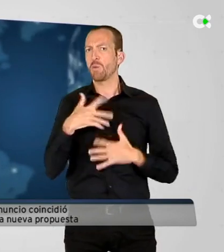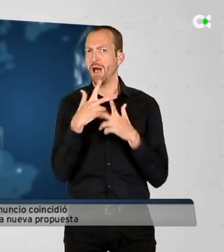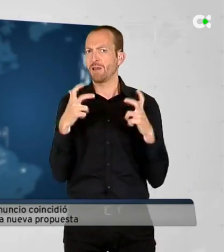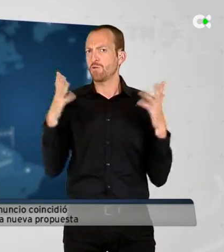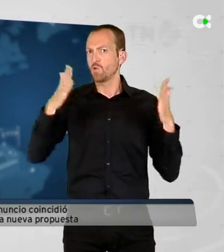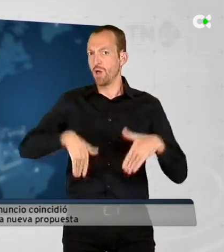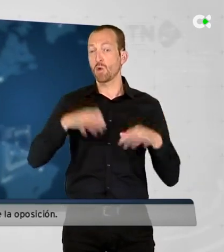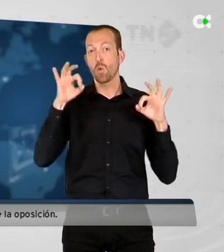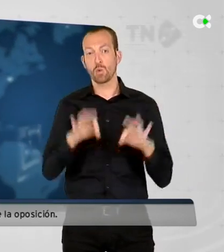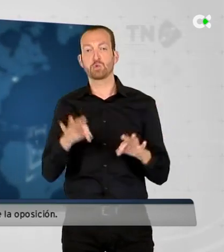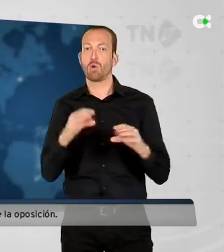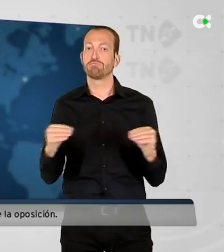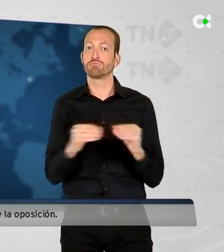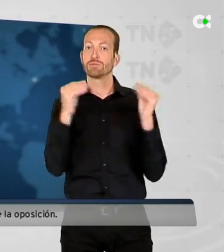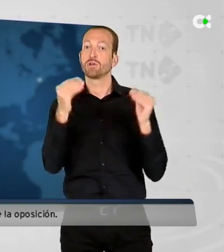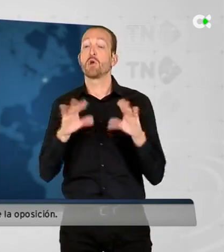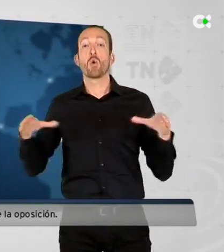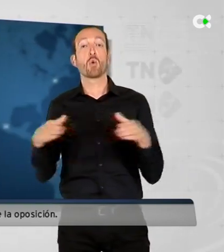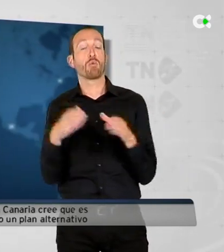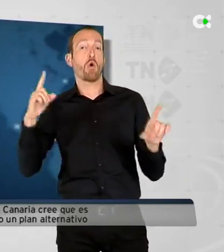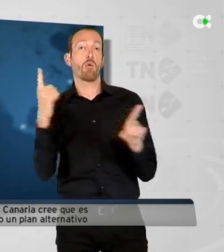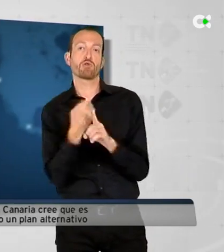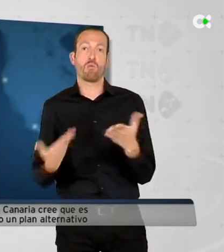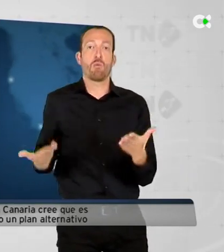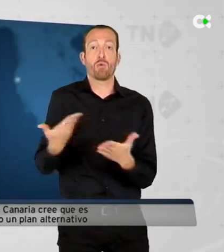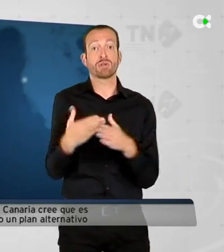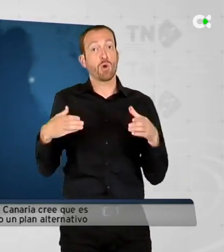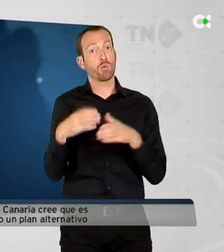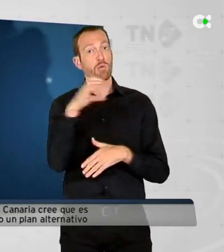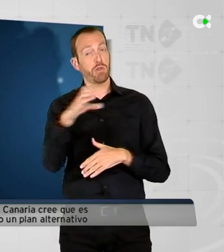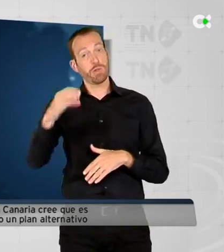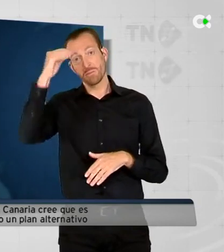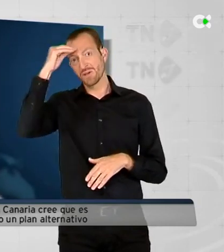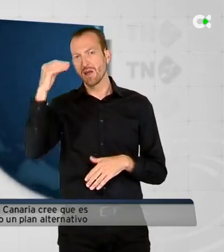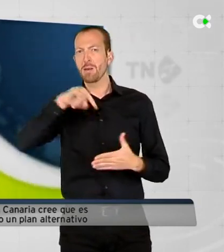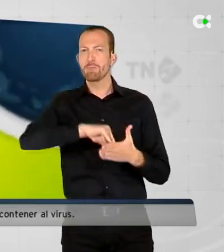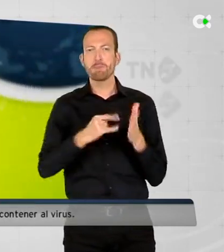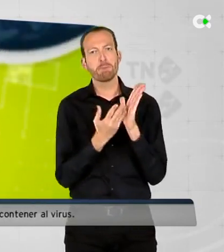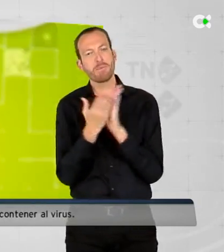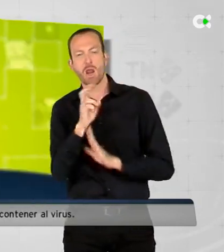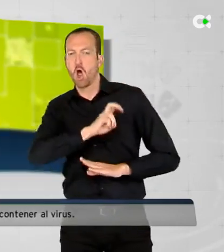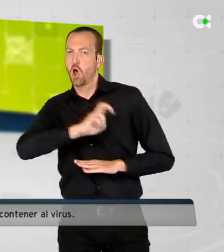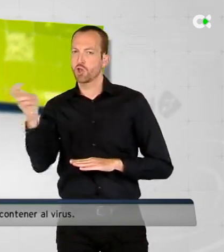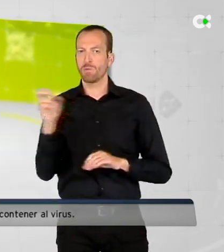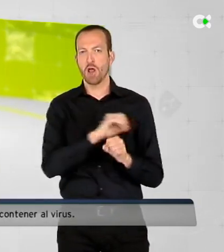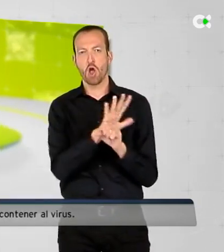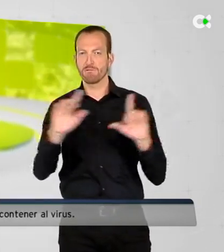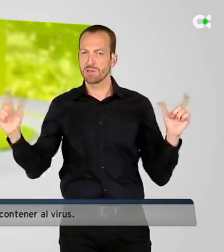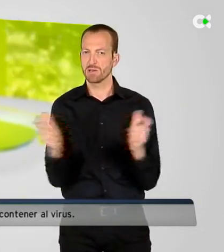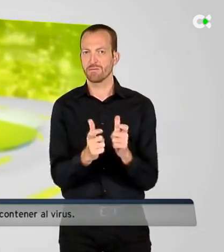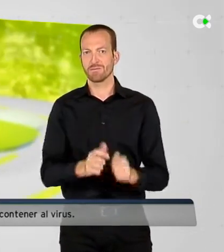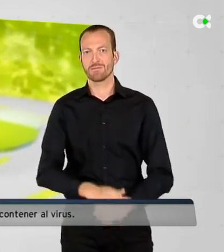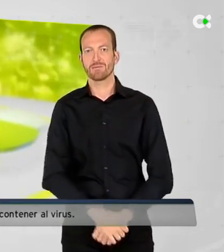coincidió con una nueva propuesta de la oposición coalición canaria cree que es necesario un plan alternativo para contener al virus